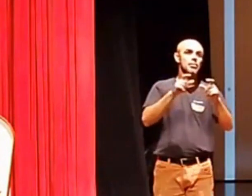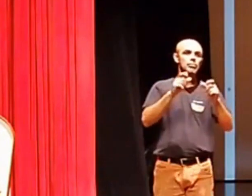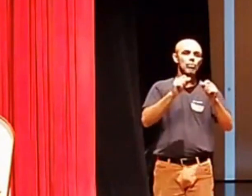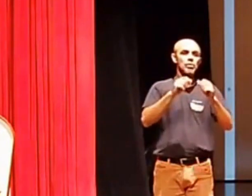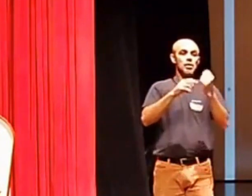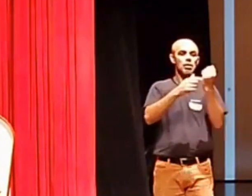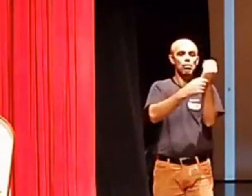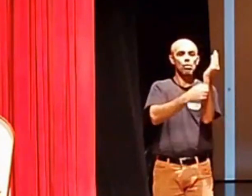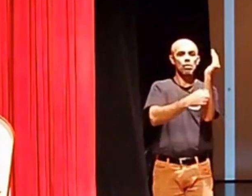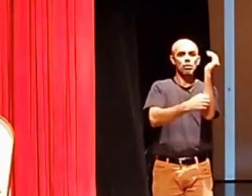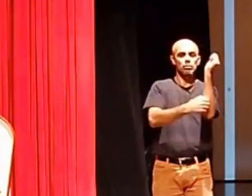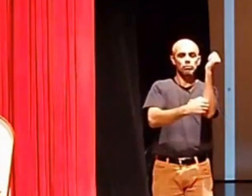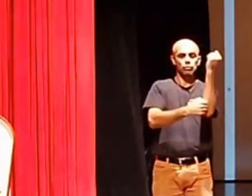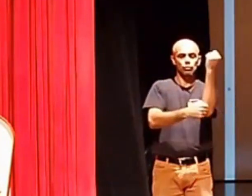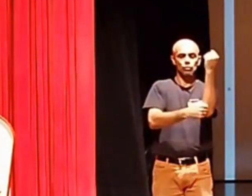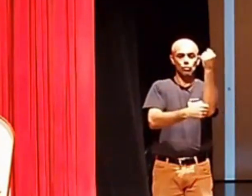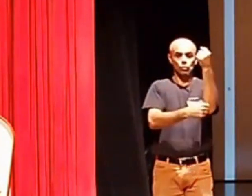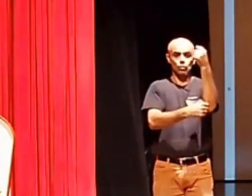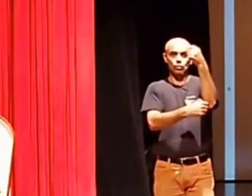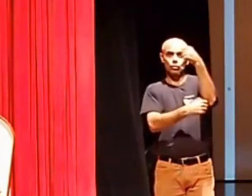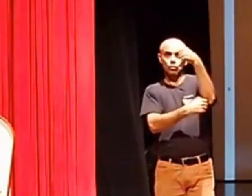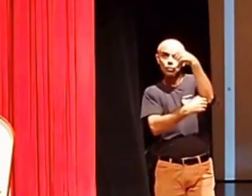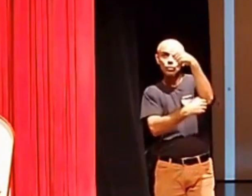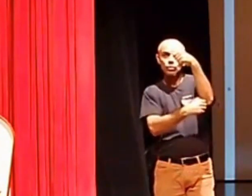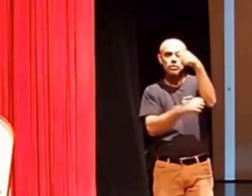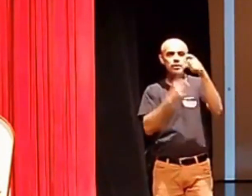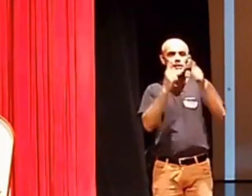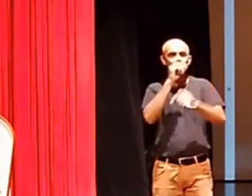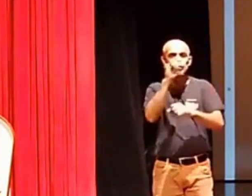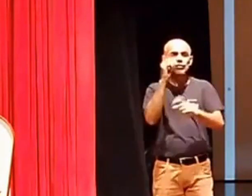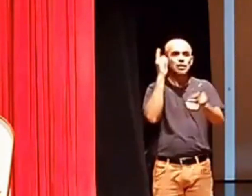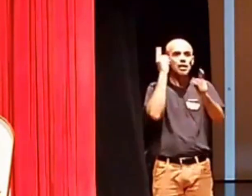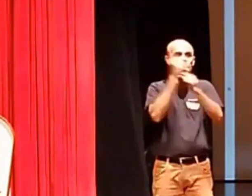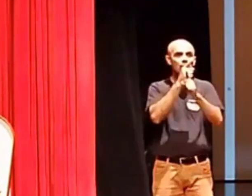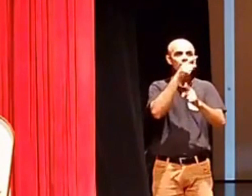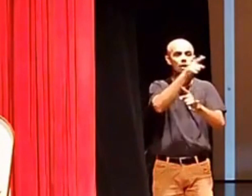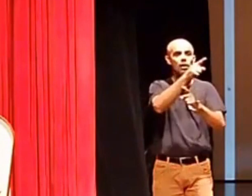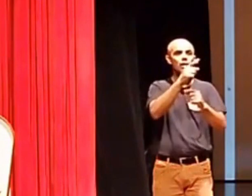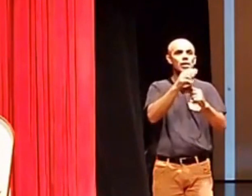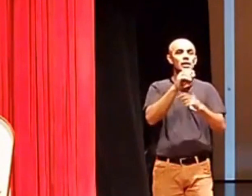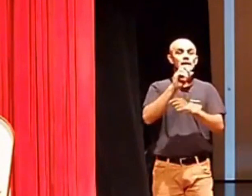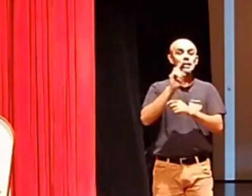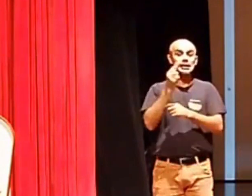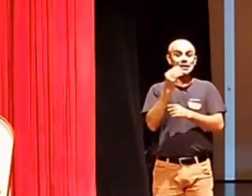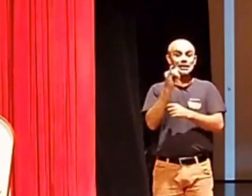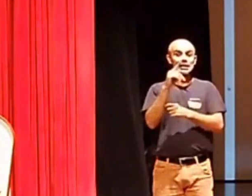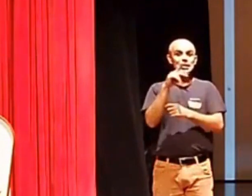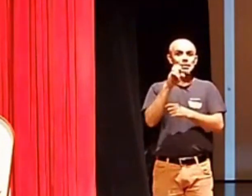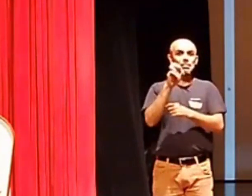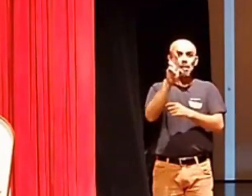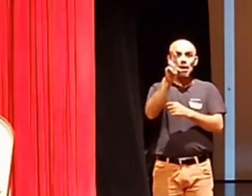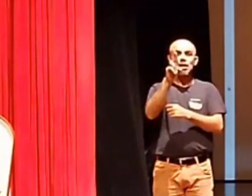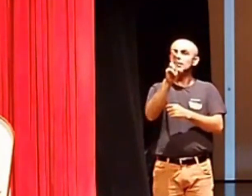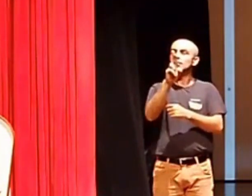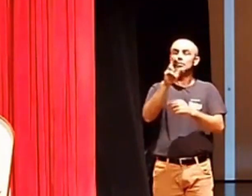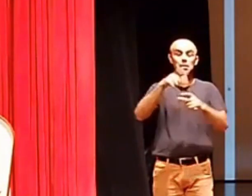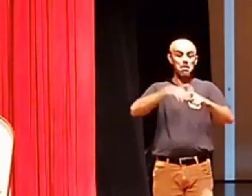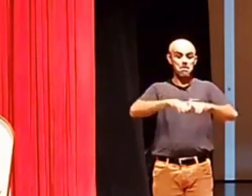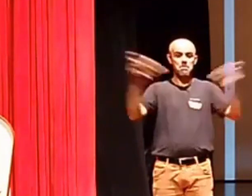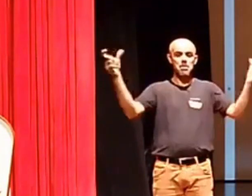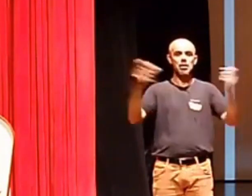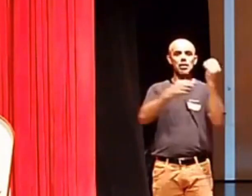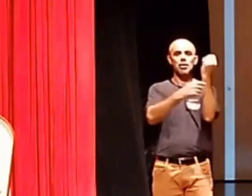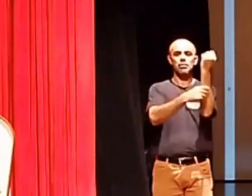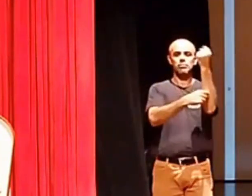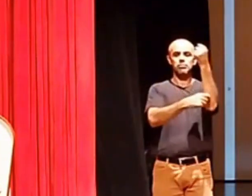aumentar essas curvaturas. Se vocês visualizarem uma pessoa com uma hipercifose, ou seja, um aumento da